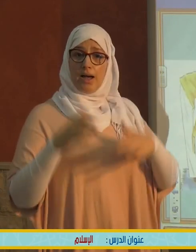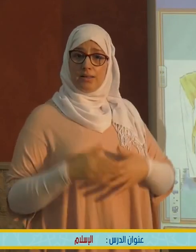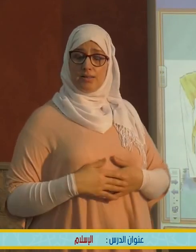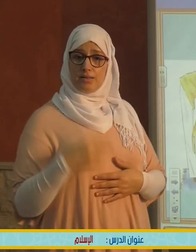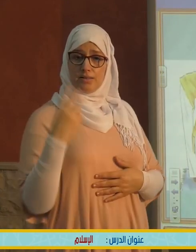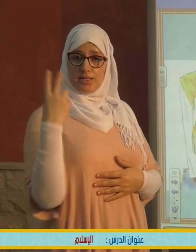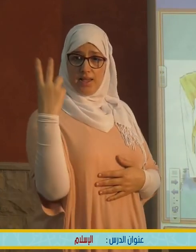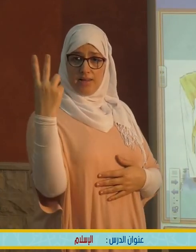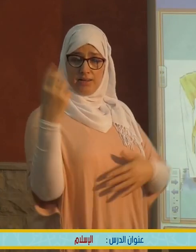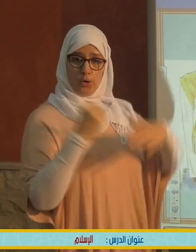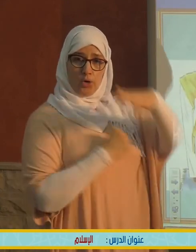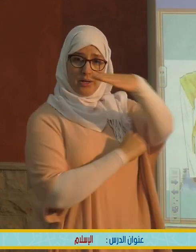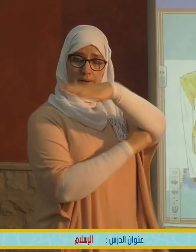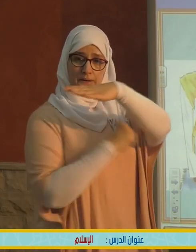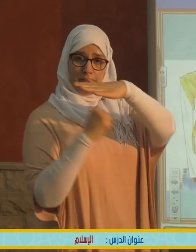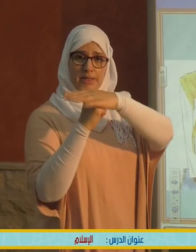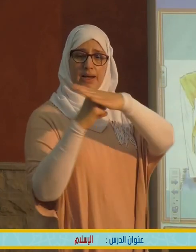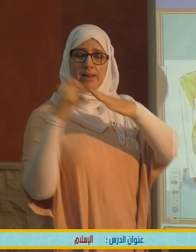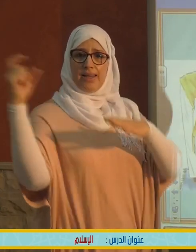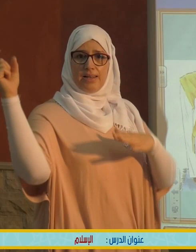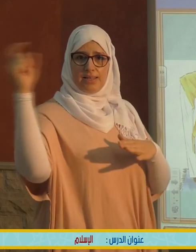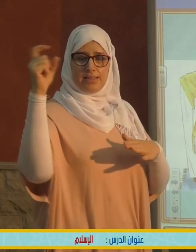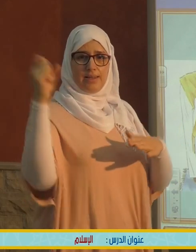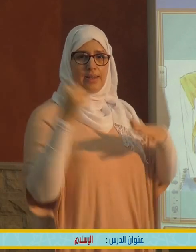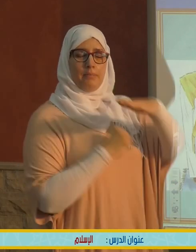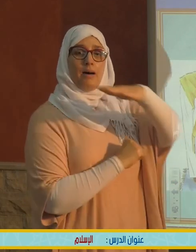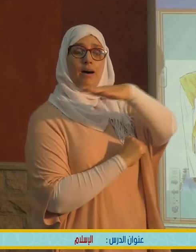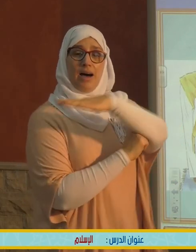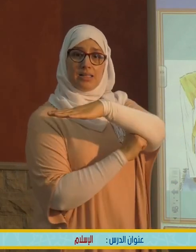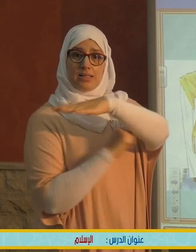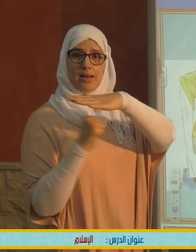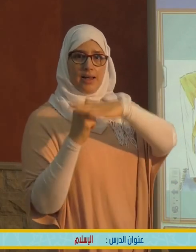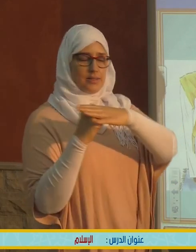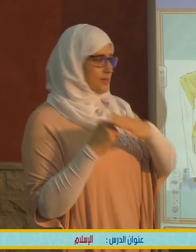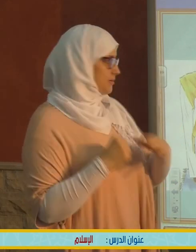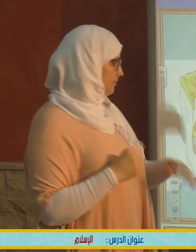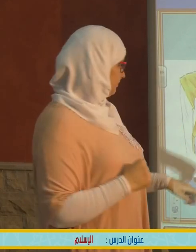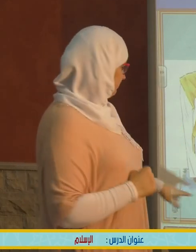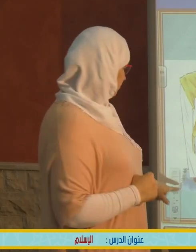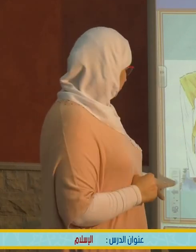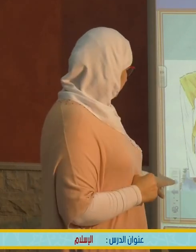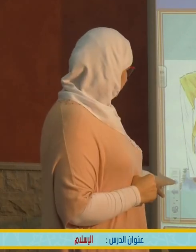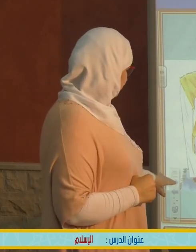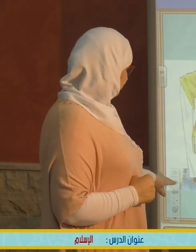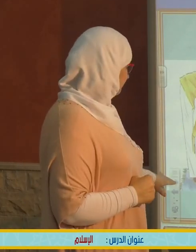الصلاة ثاني ركن من أركان الإسلام، الصلاة.